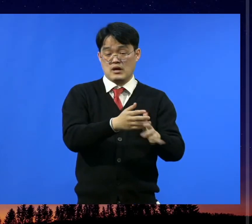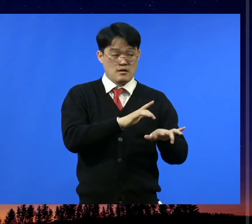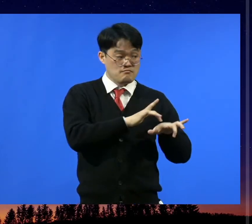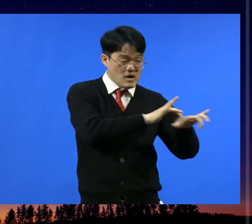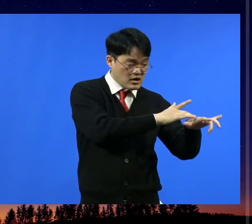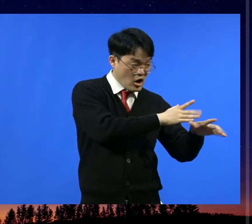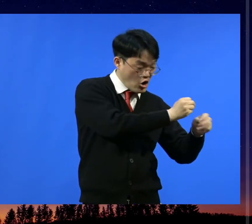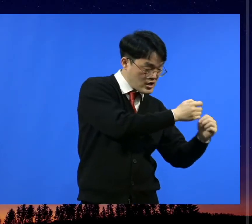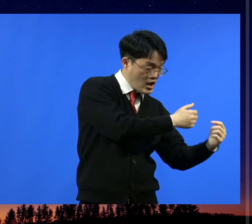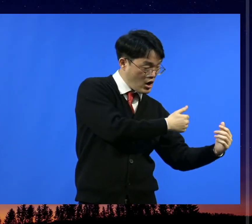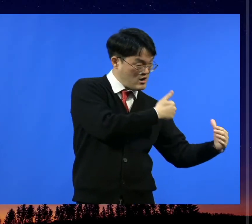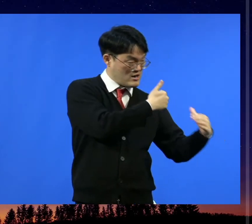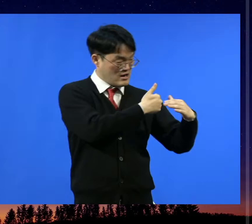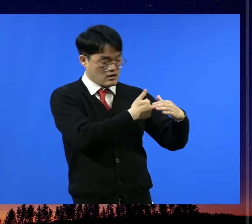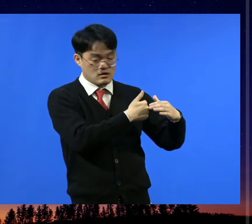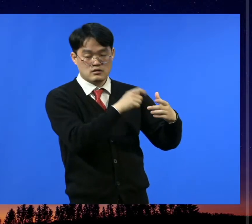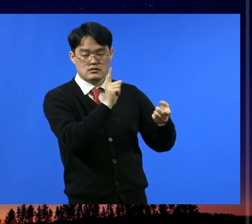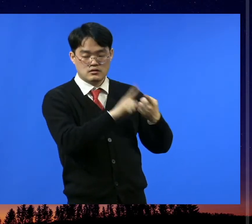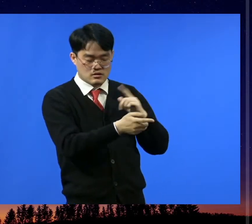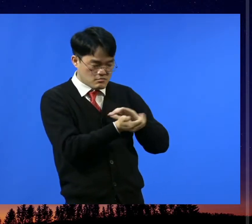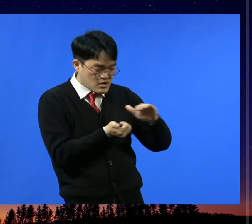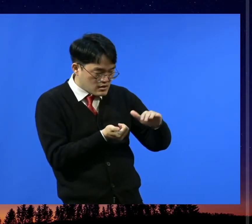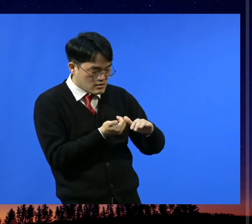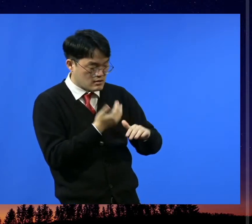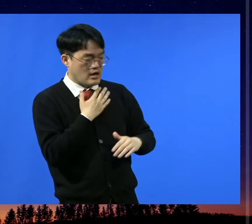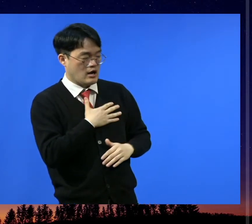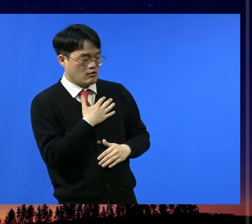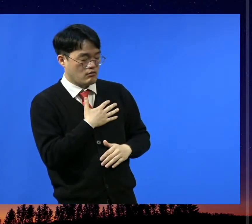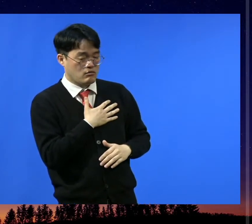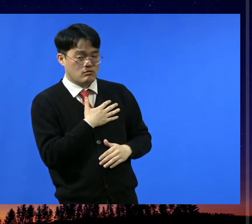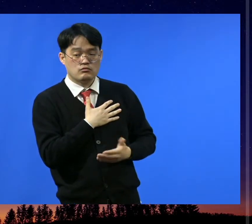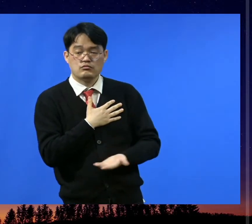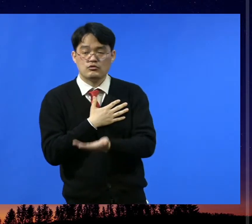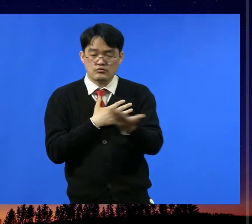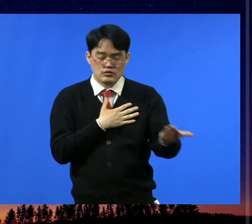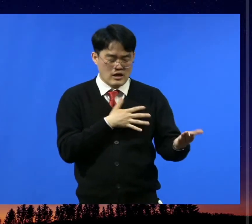거죠. 마귀가 여러분 깨어 있거든요.